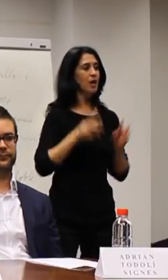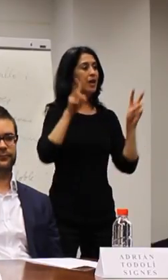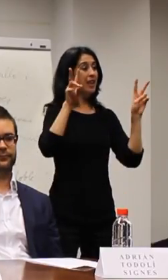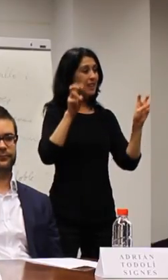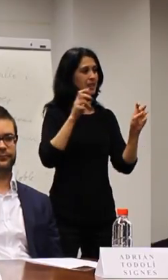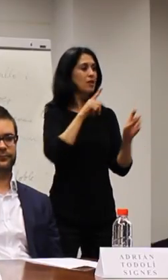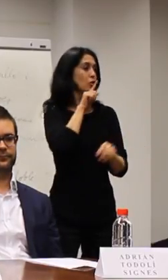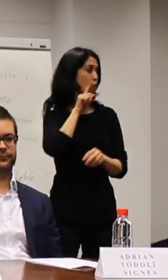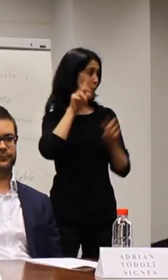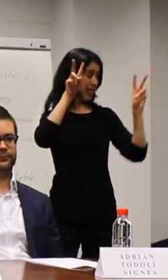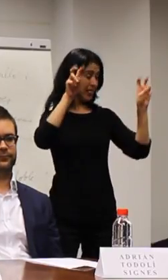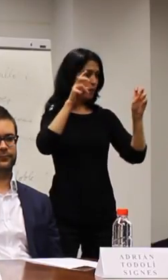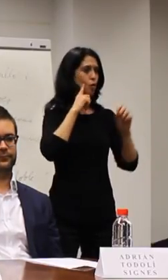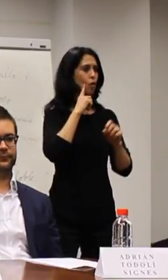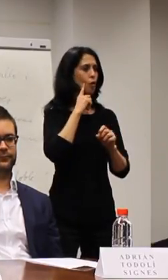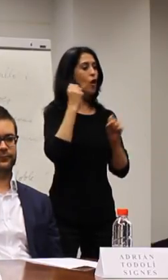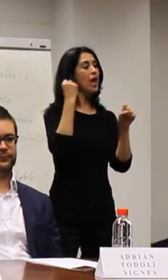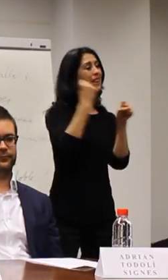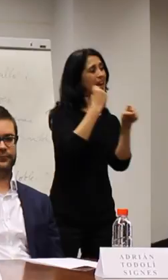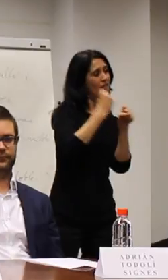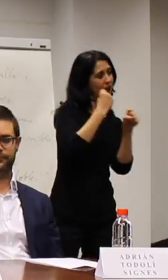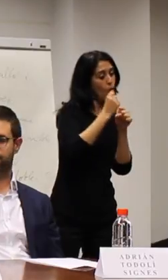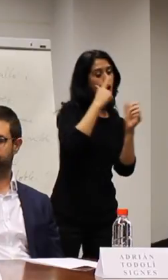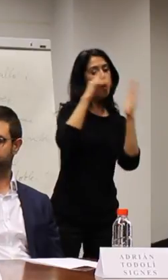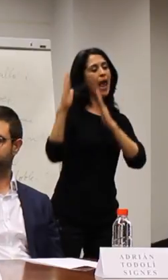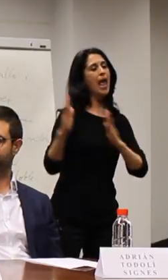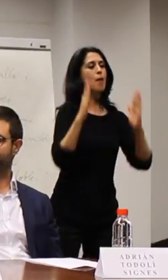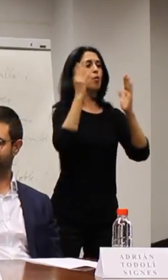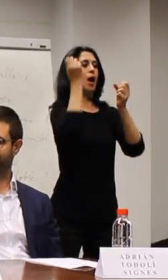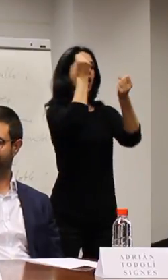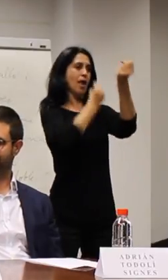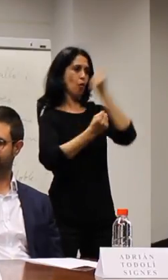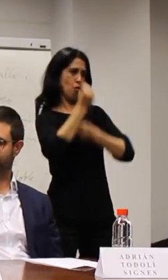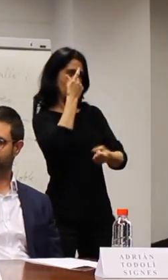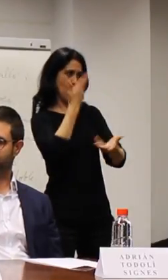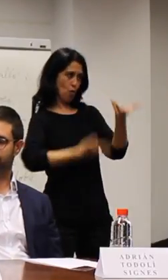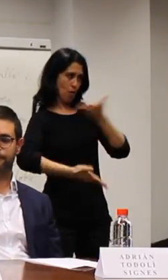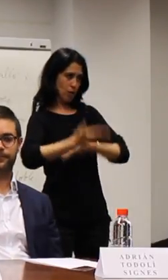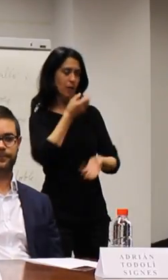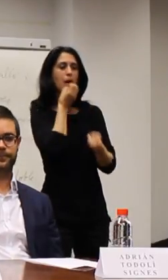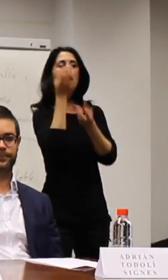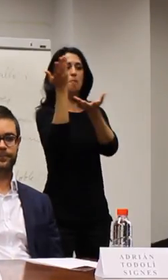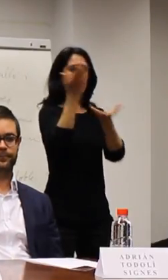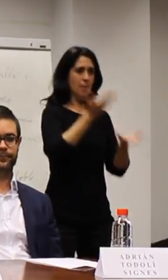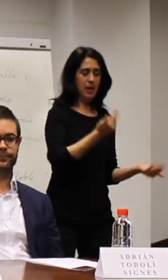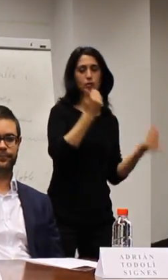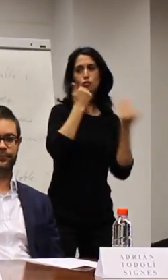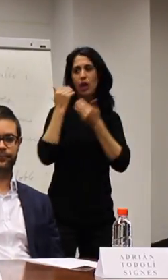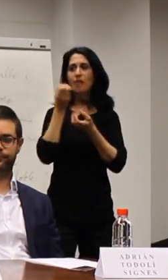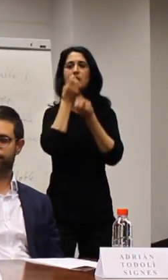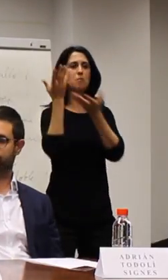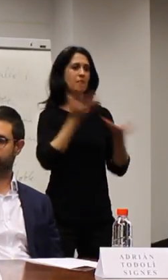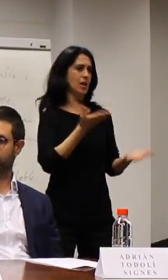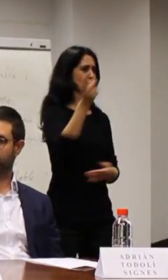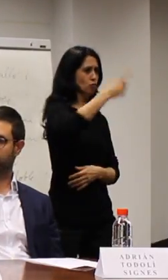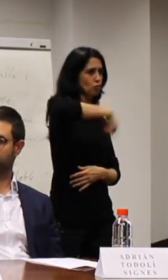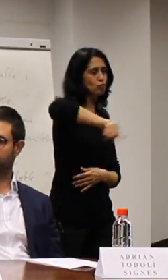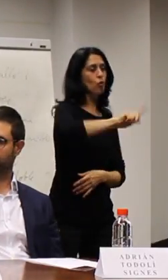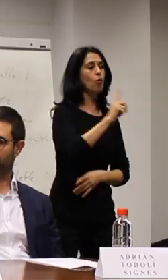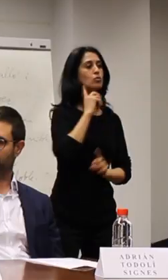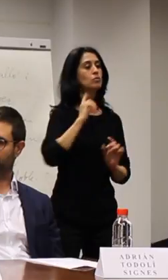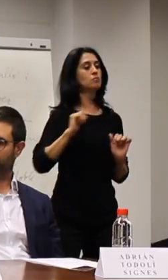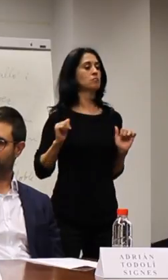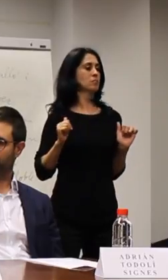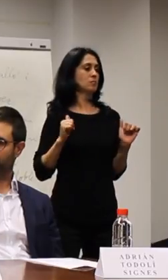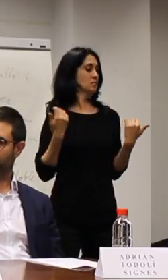El trabajo en la era de la economía colaborativa. Bienvenidos, gracias, bienvenidos a vosotros, a vosotras, y sin más le dejo